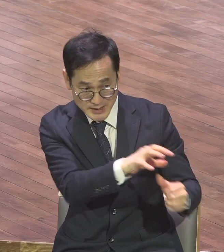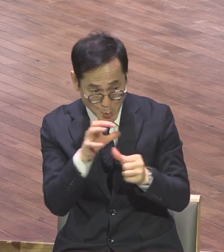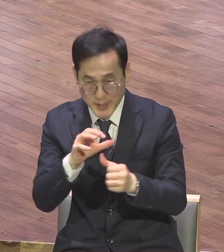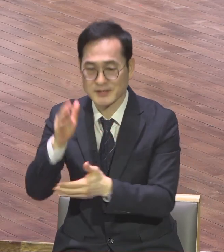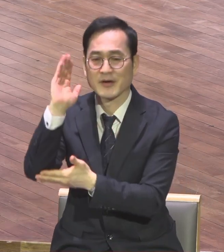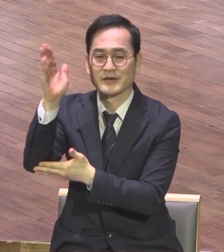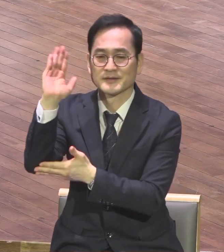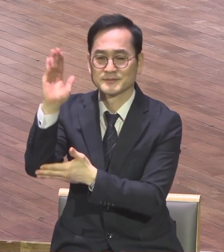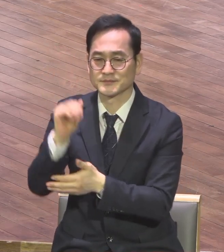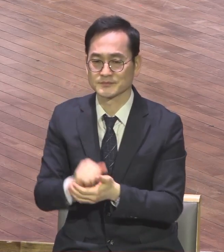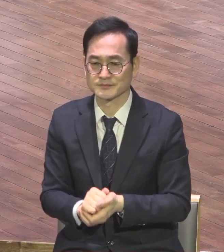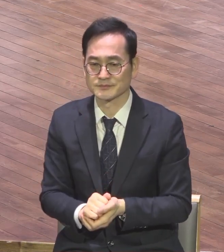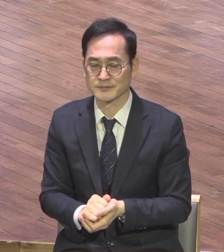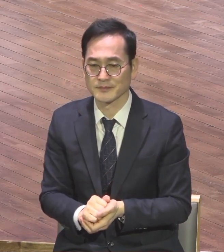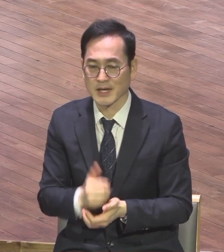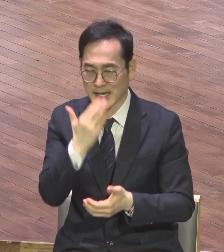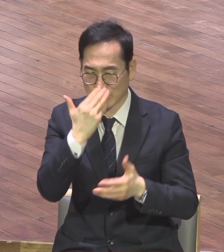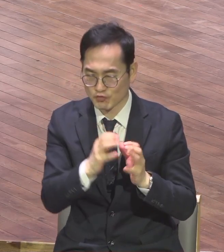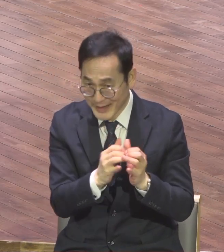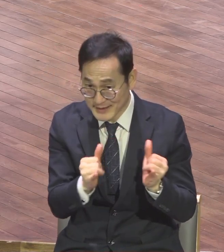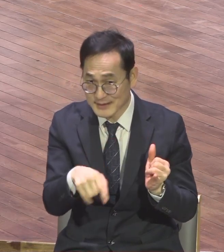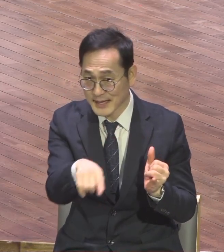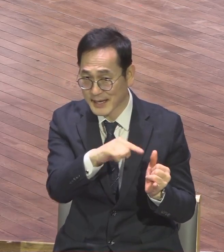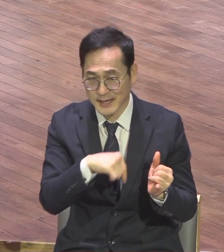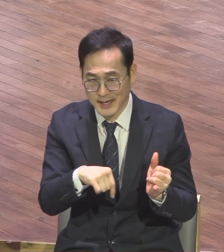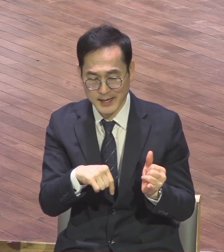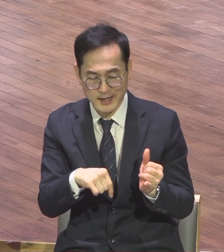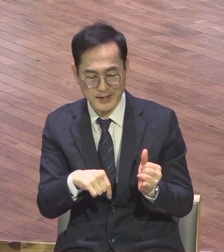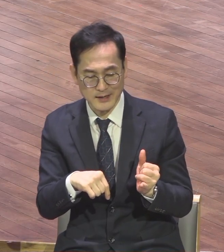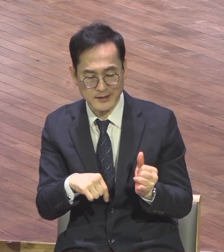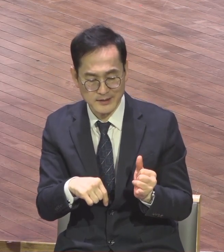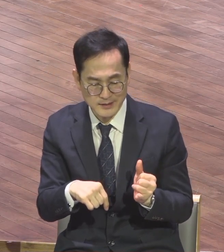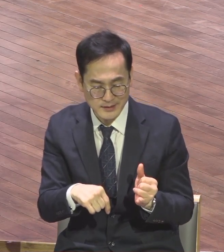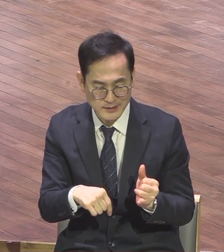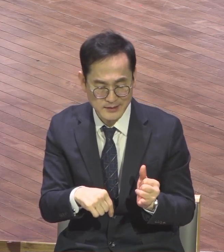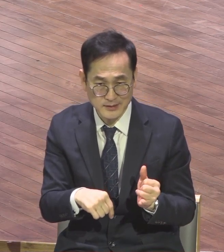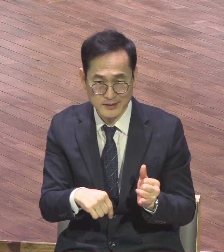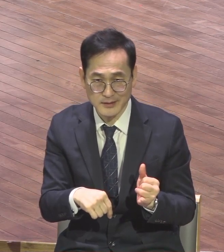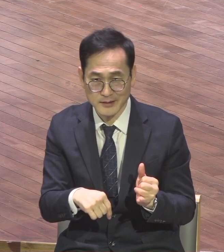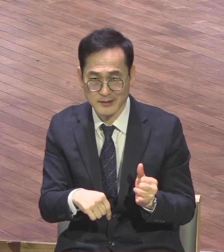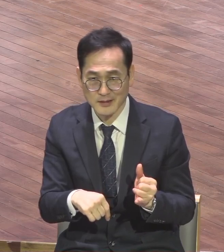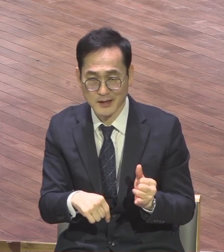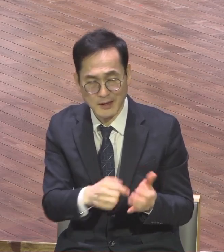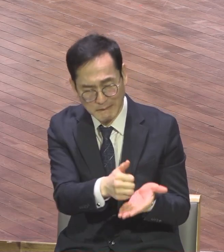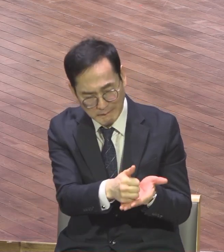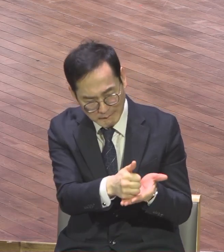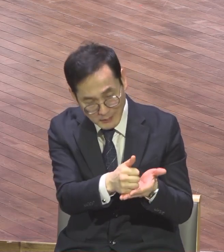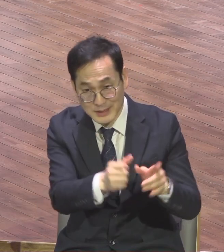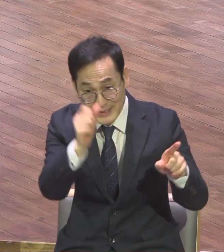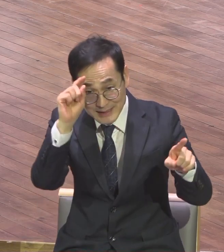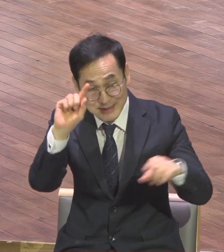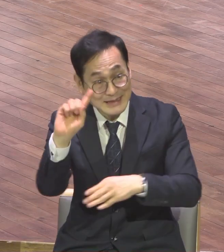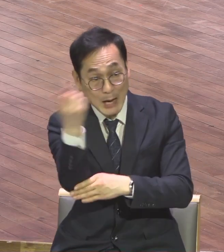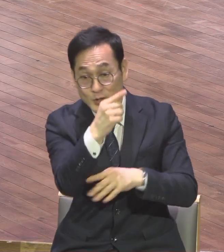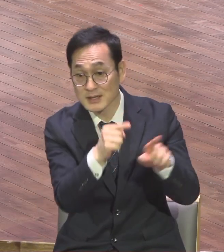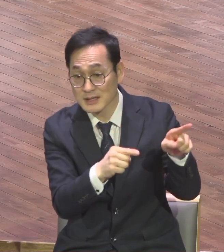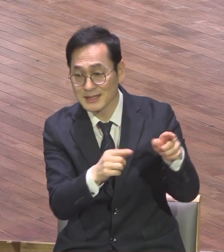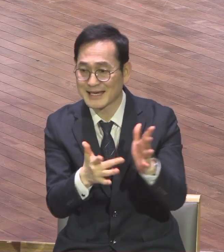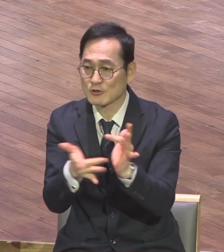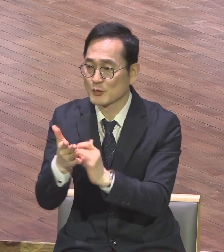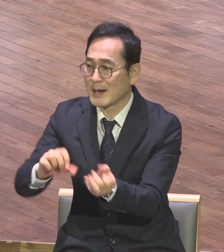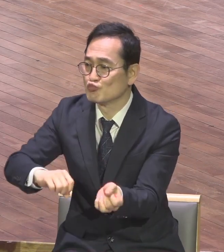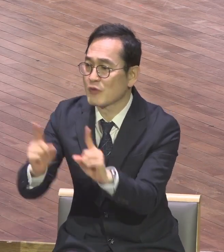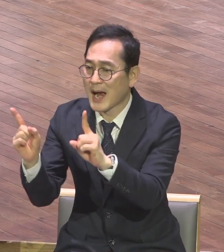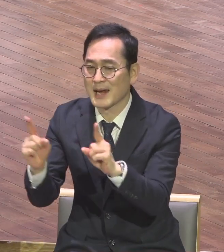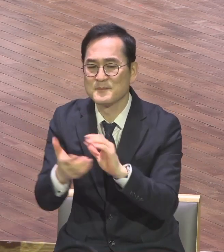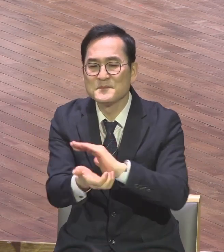부활을 설명합니다. 유대인에게 최고의 영웅으로 추앙받던 다윗이 예수님의 부활을 예언한